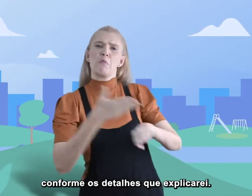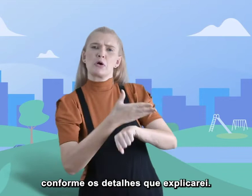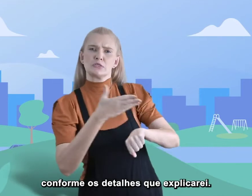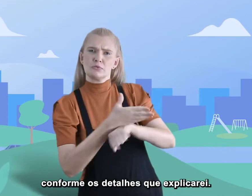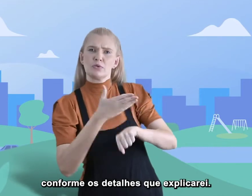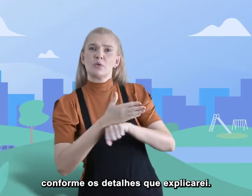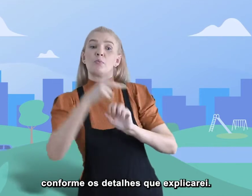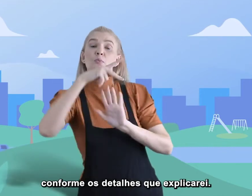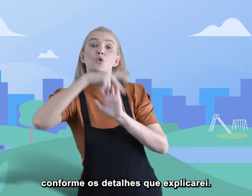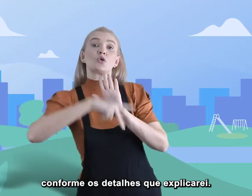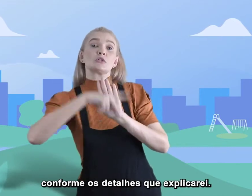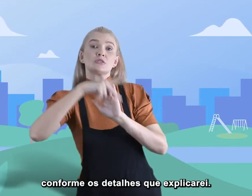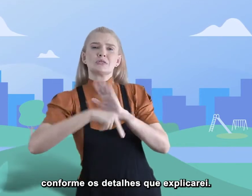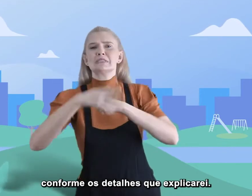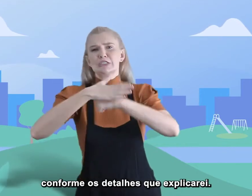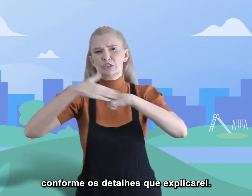os detalhes que explicarei.